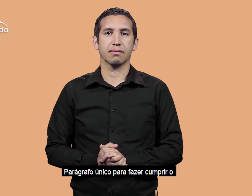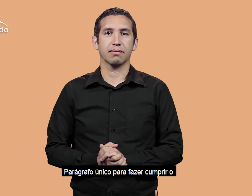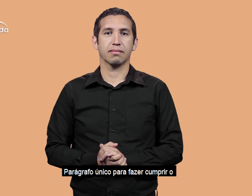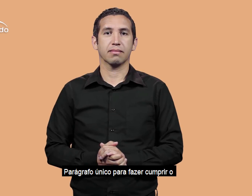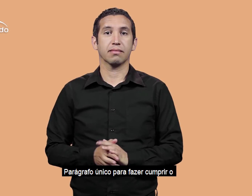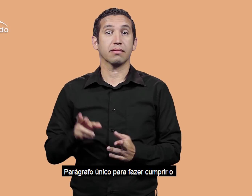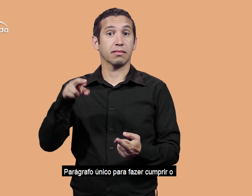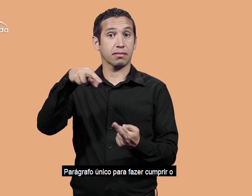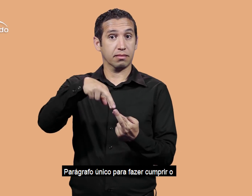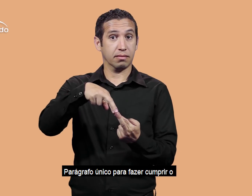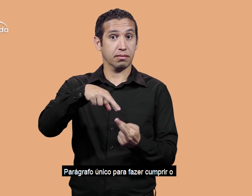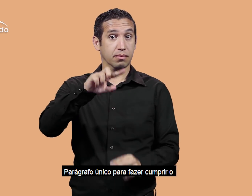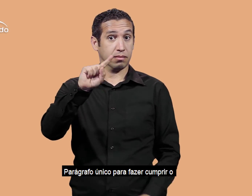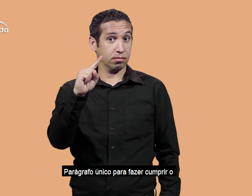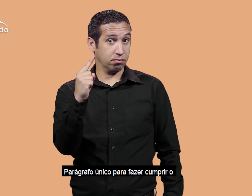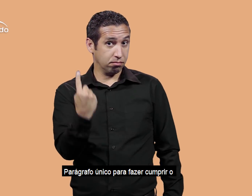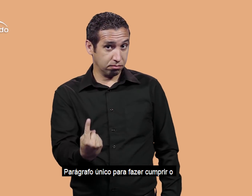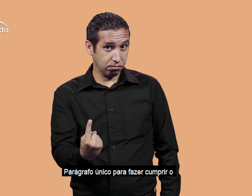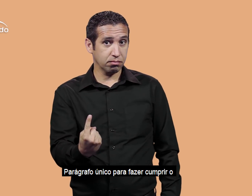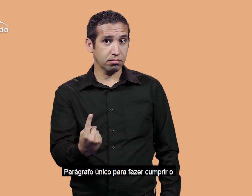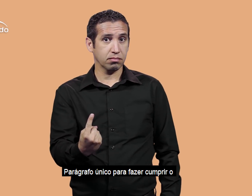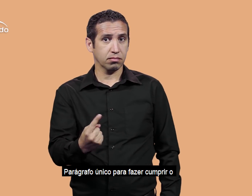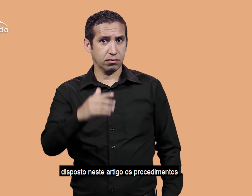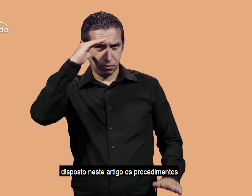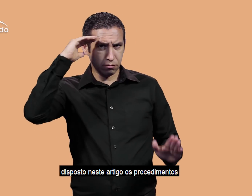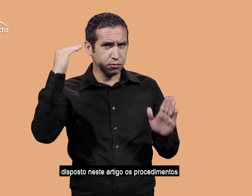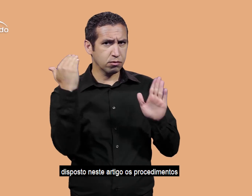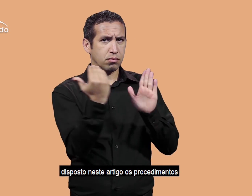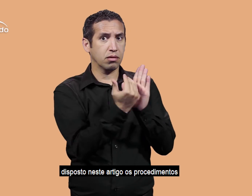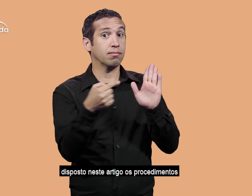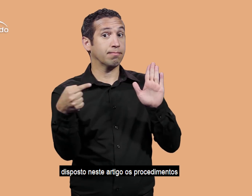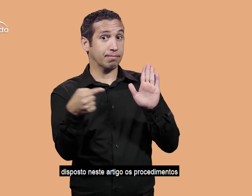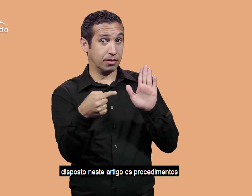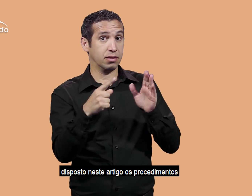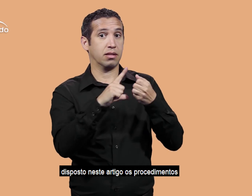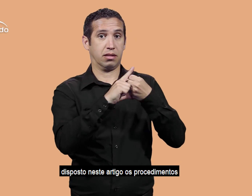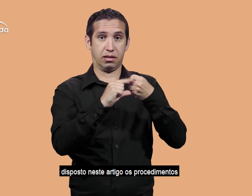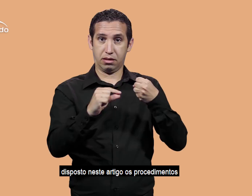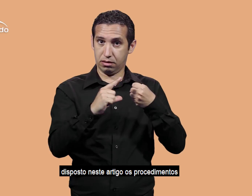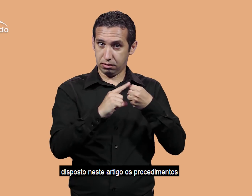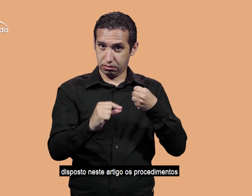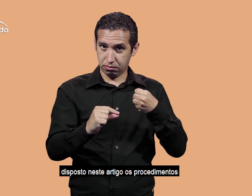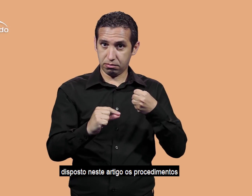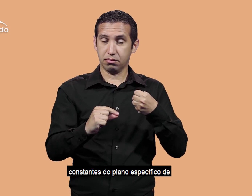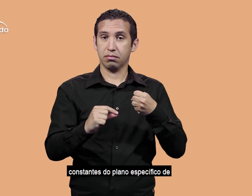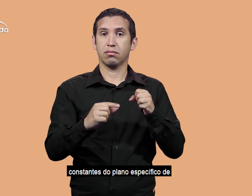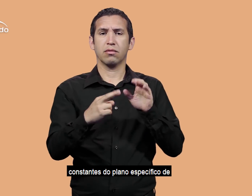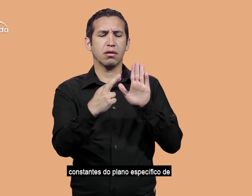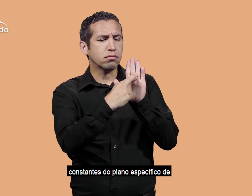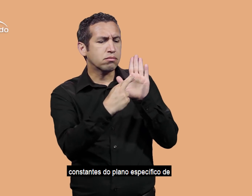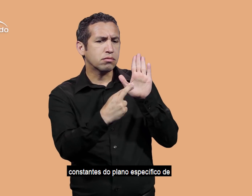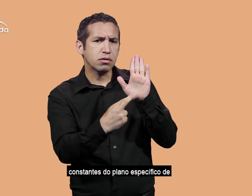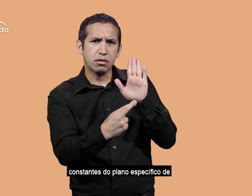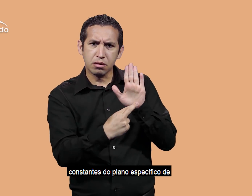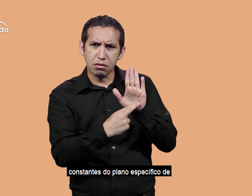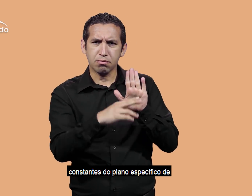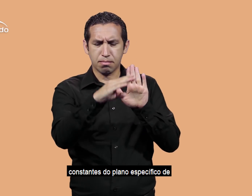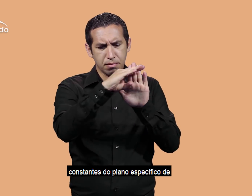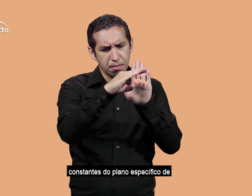parágrafo único para fazer cumprir o disposto neste artigo os procedimentos constantes do plano específico